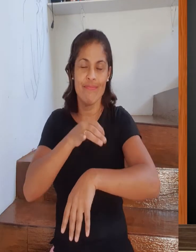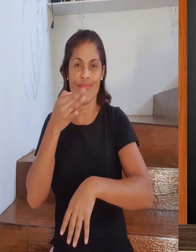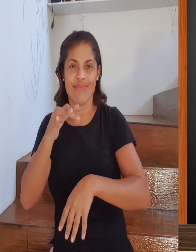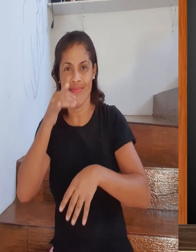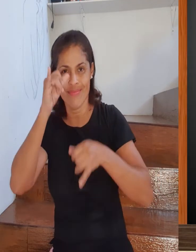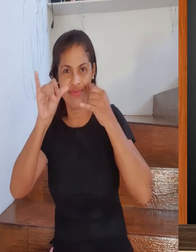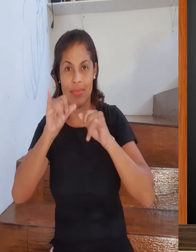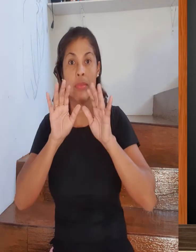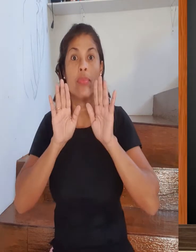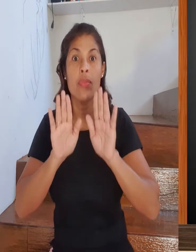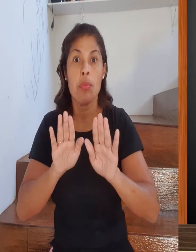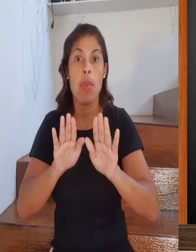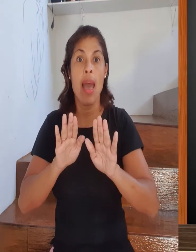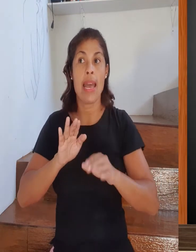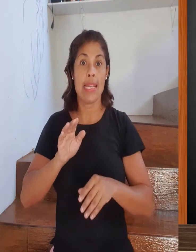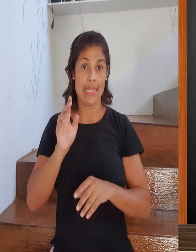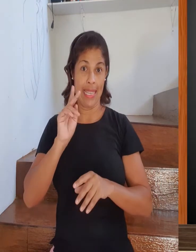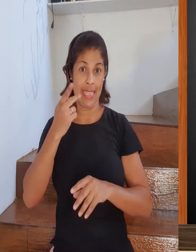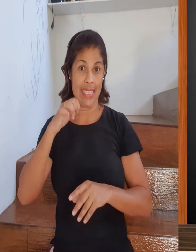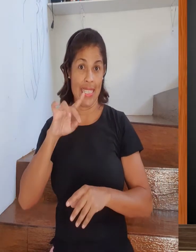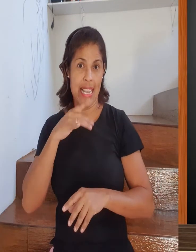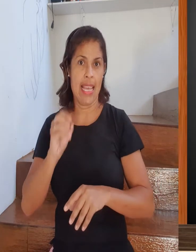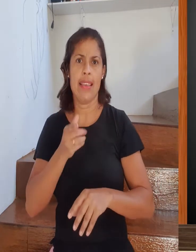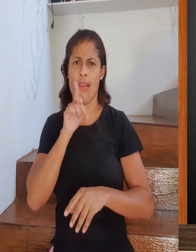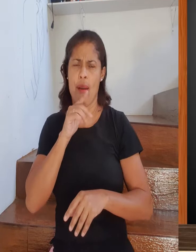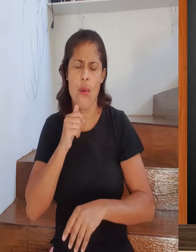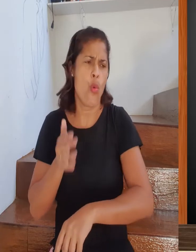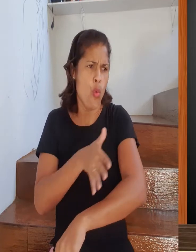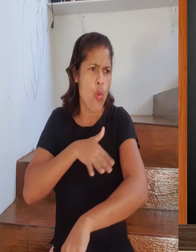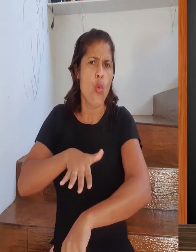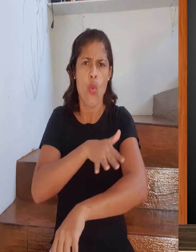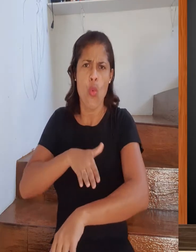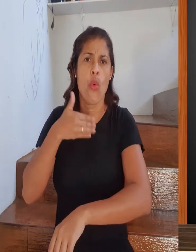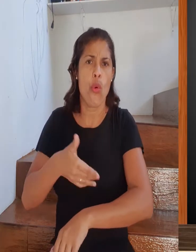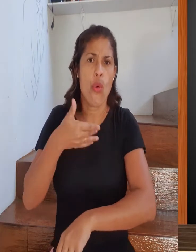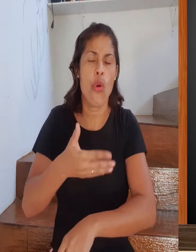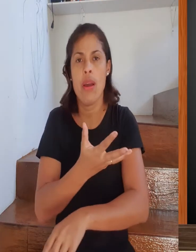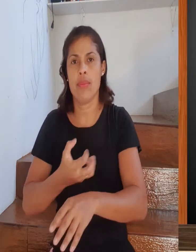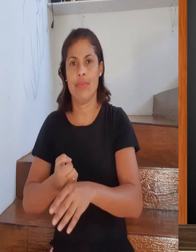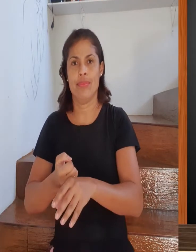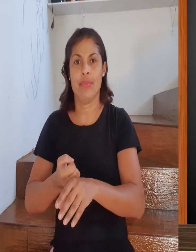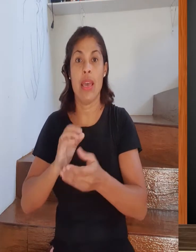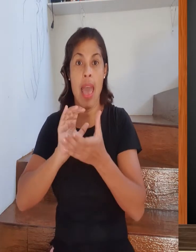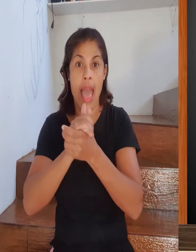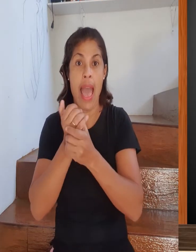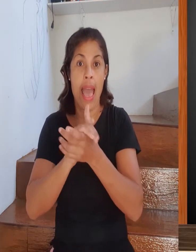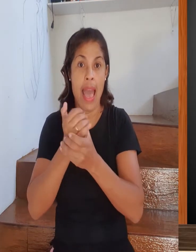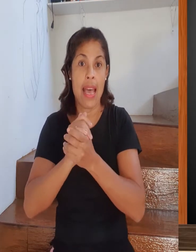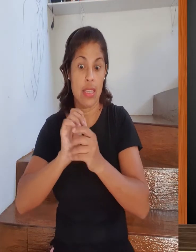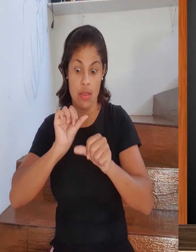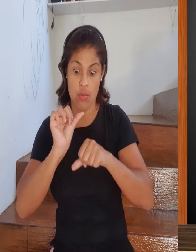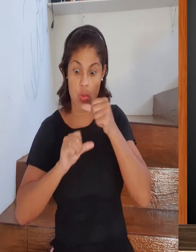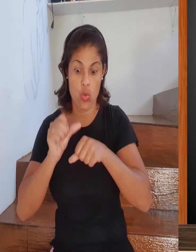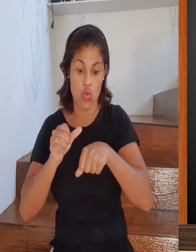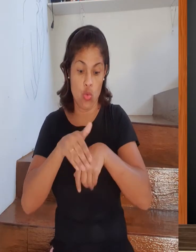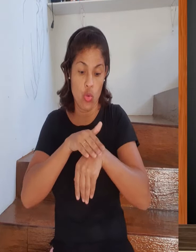já falamos sobre isso, mas a hidratação prolongada também aumenta a absorção. Sabões aumentam a